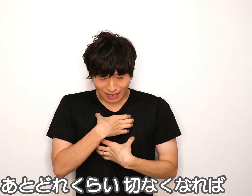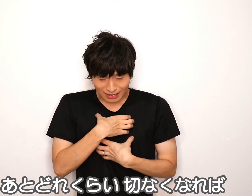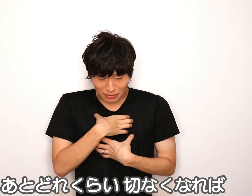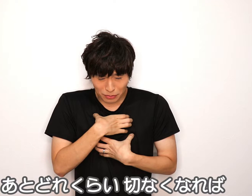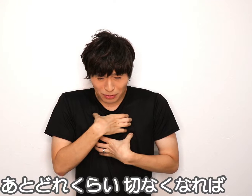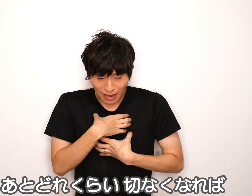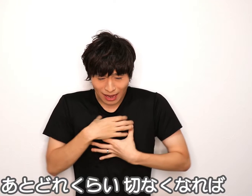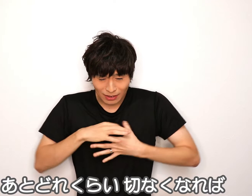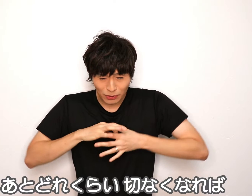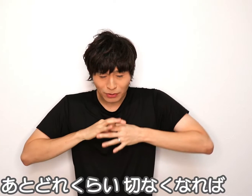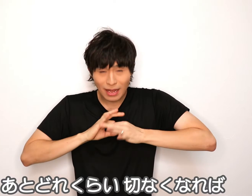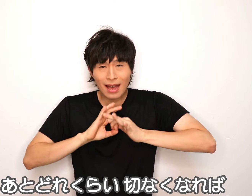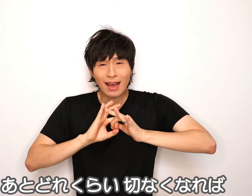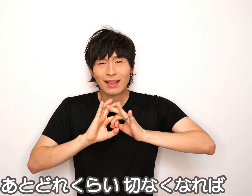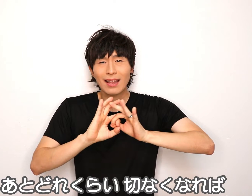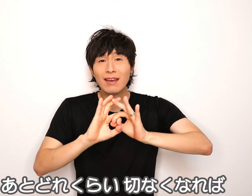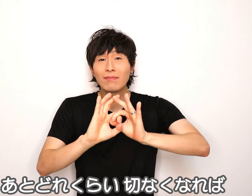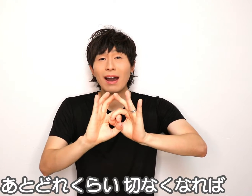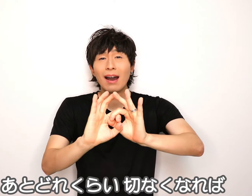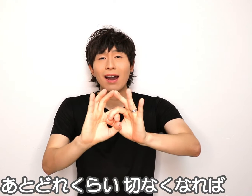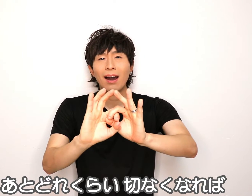切なくなれば、